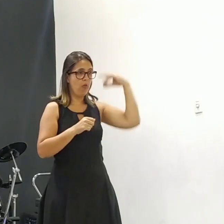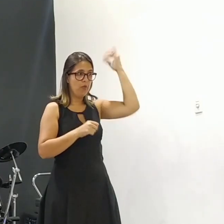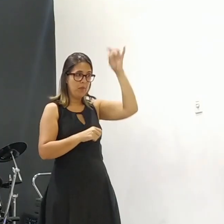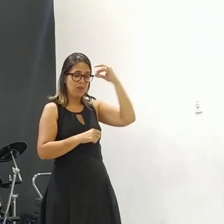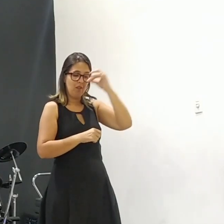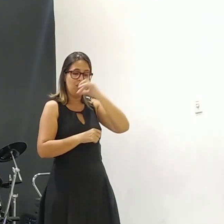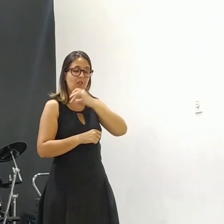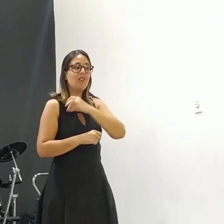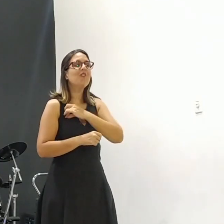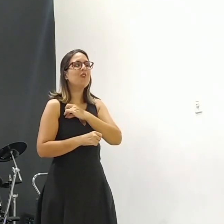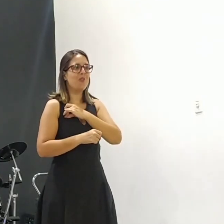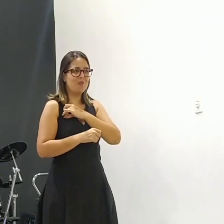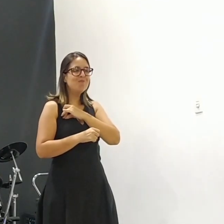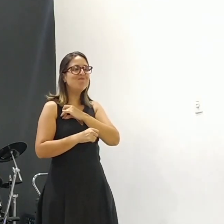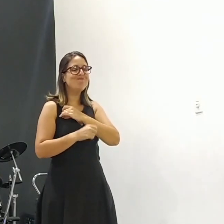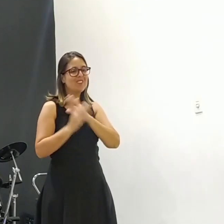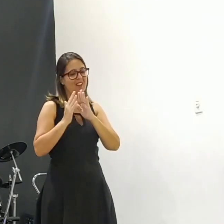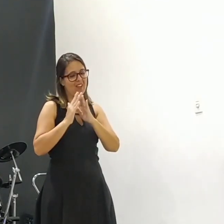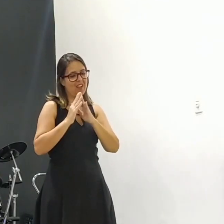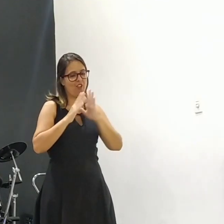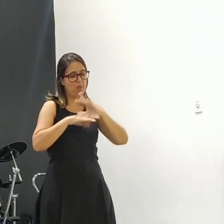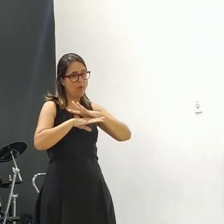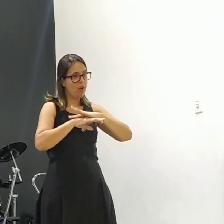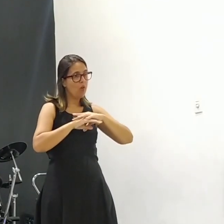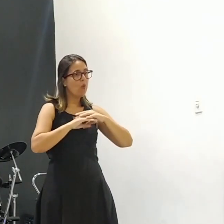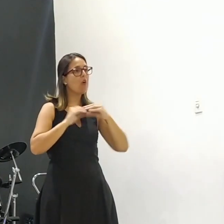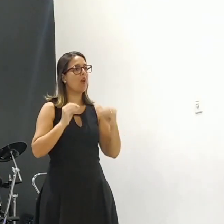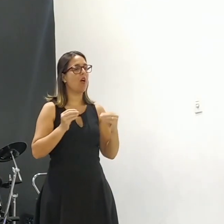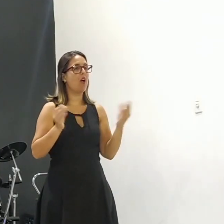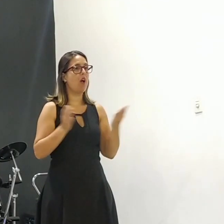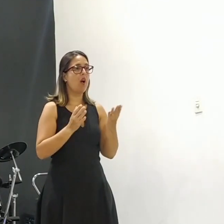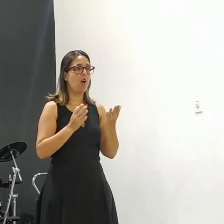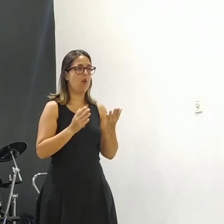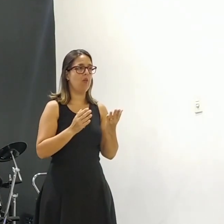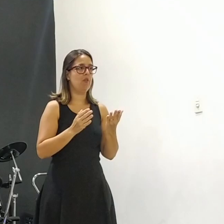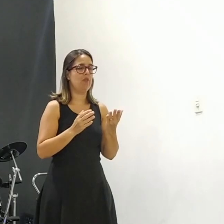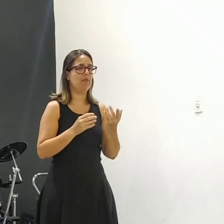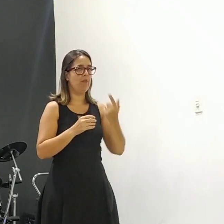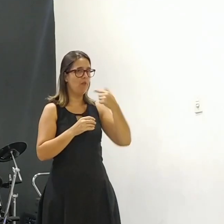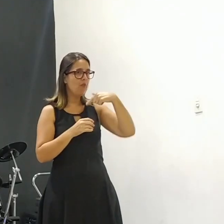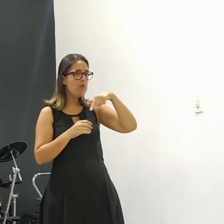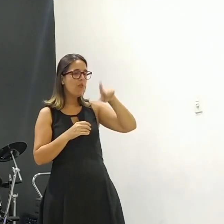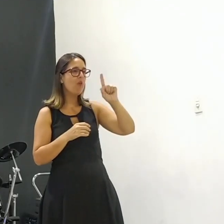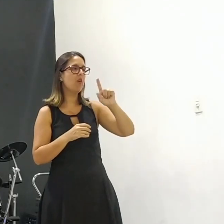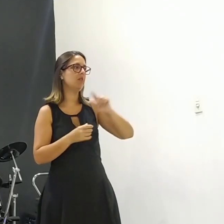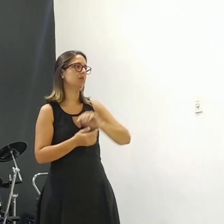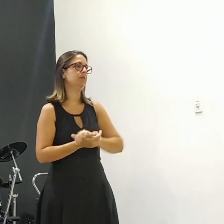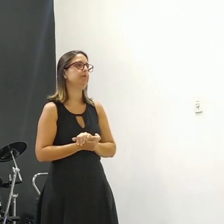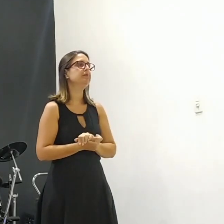entrou, Hoje saíram daqui para ir lá, para levar esse rio,